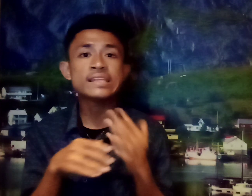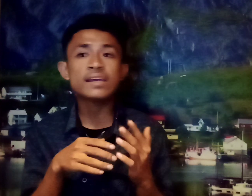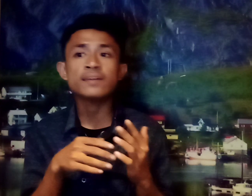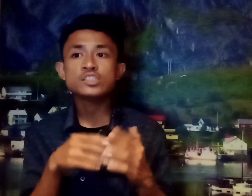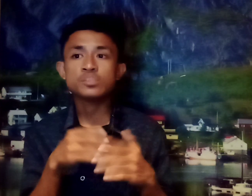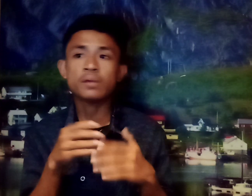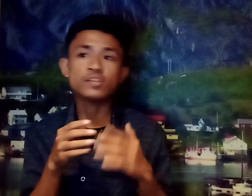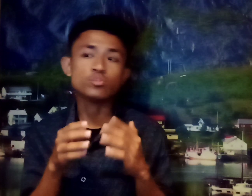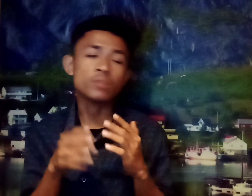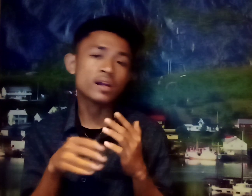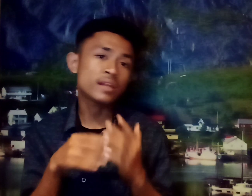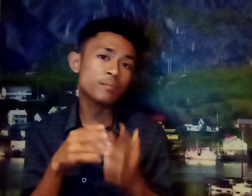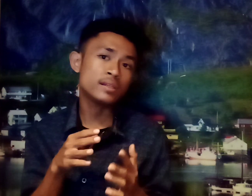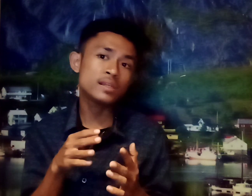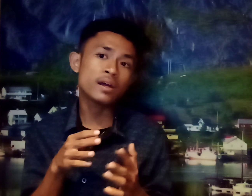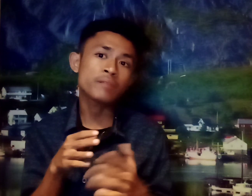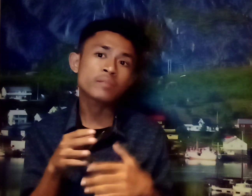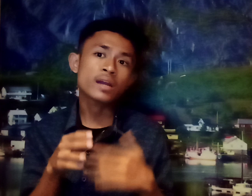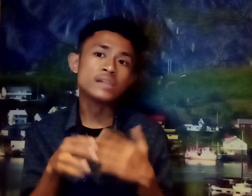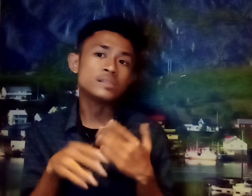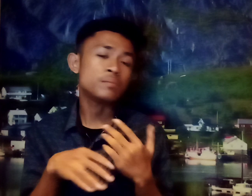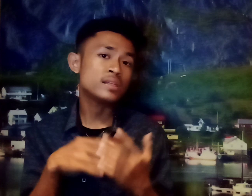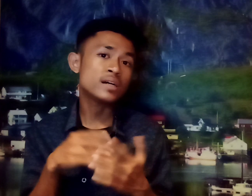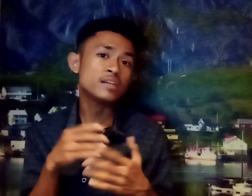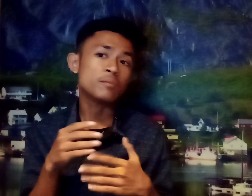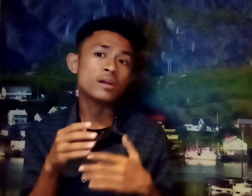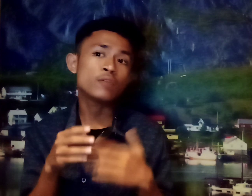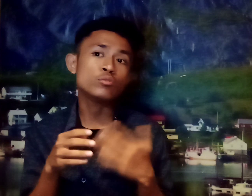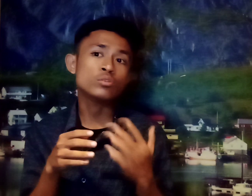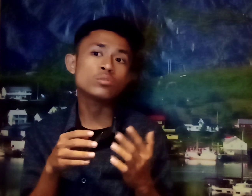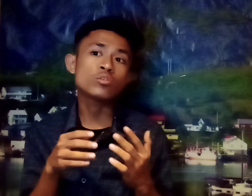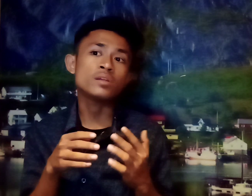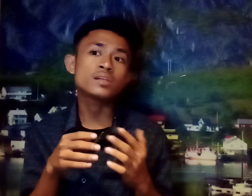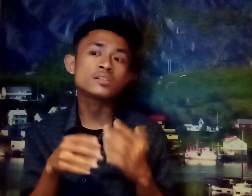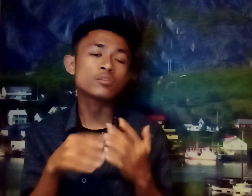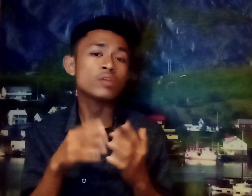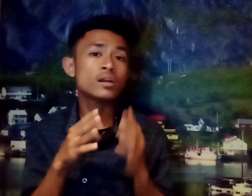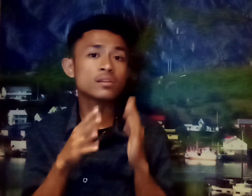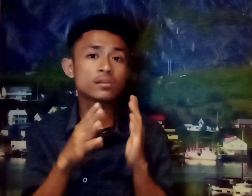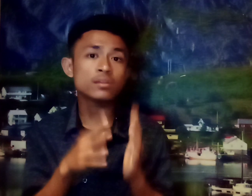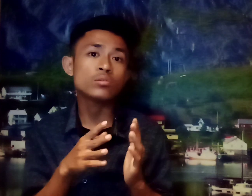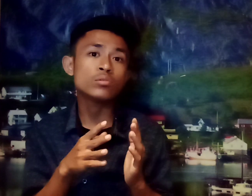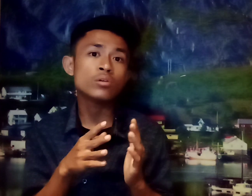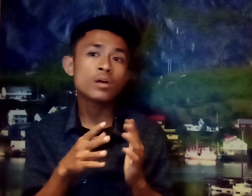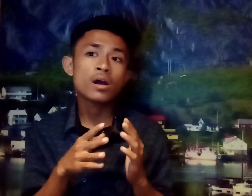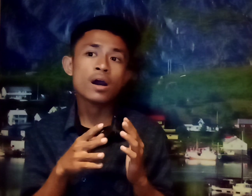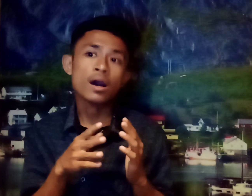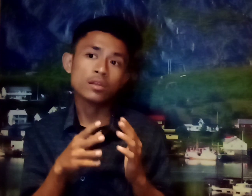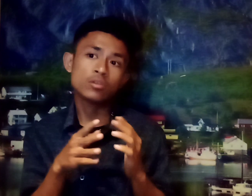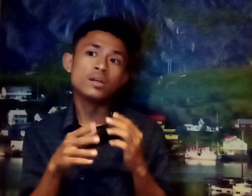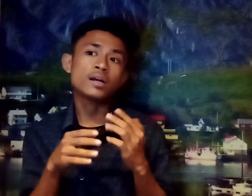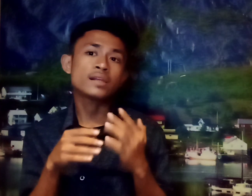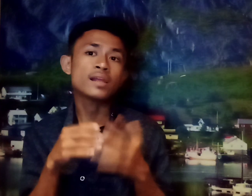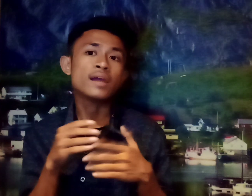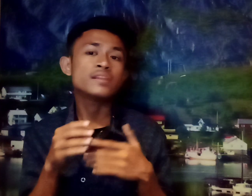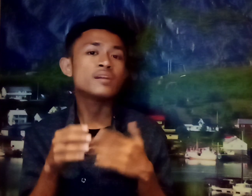penelitian sebagai sumber data penelitian. Hasil penelitian hanya berlaku untuk komunitas atau daerah tertentu, atau dengan kata lain tidak